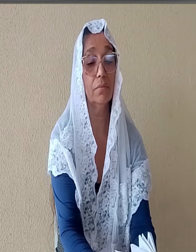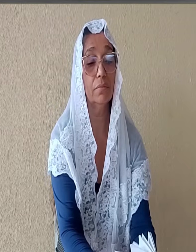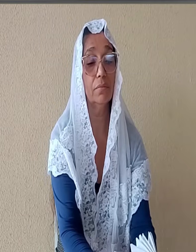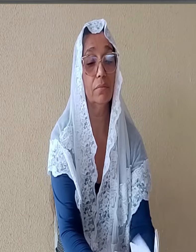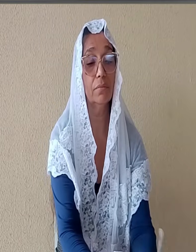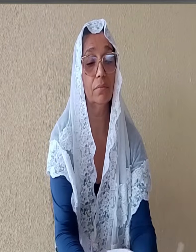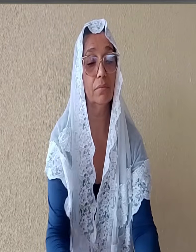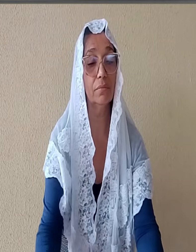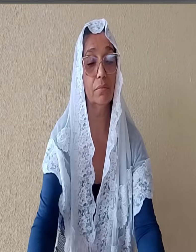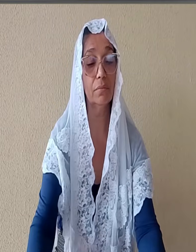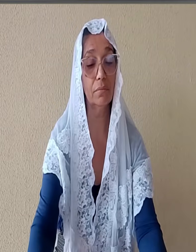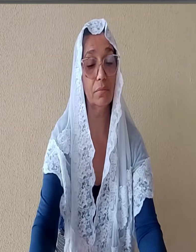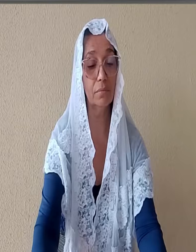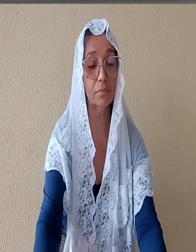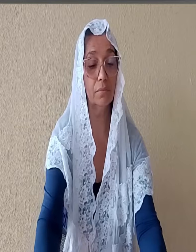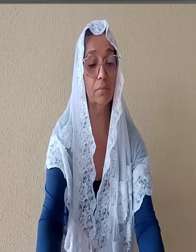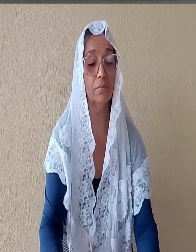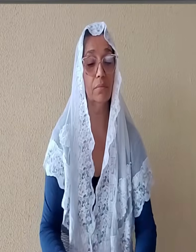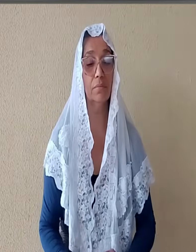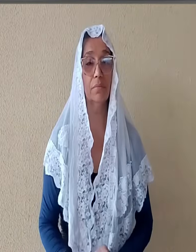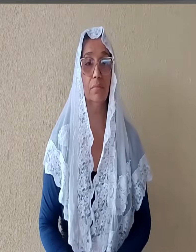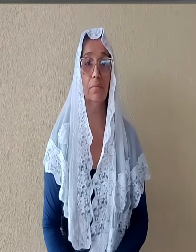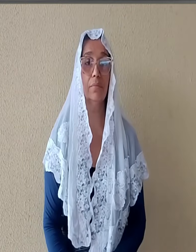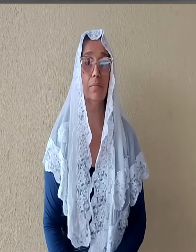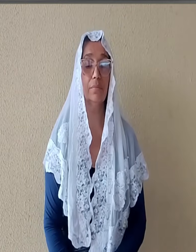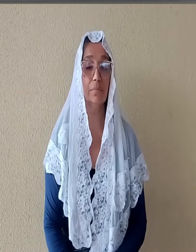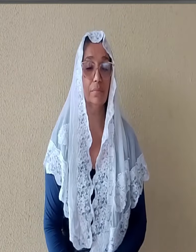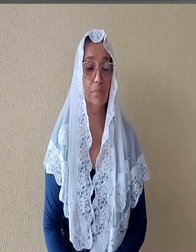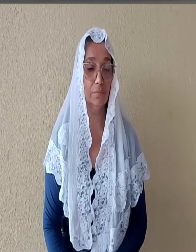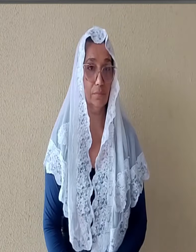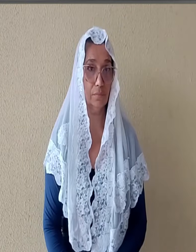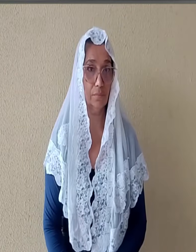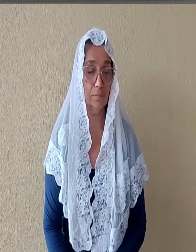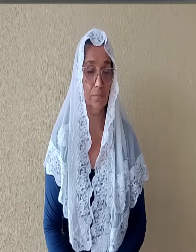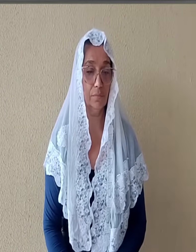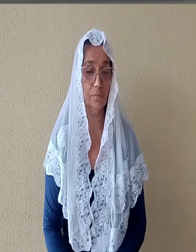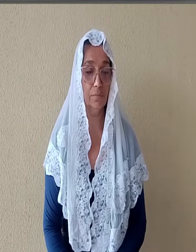Glória a Jesus, aleluia. Venha agora.